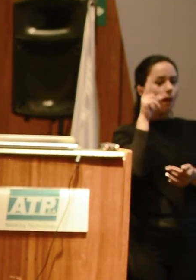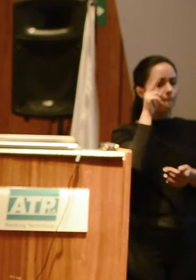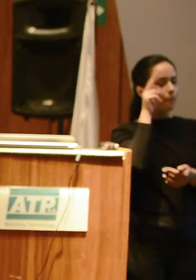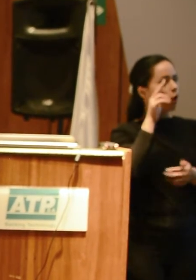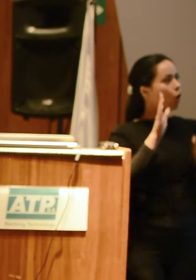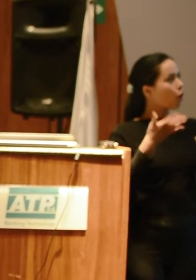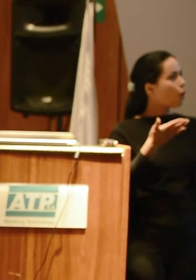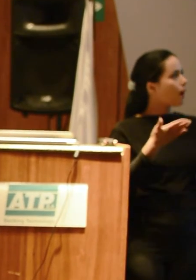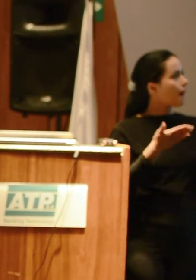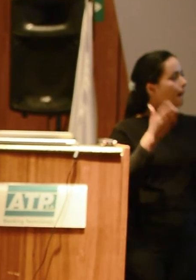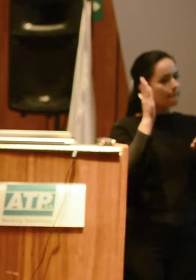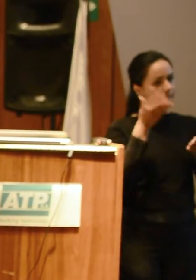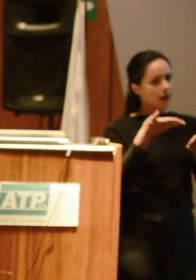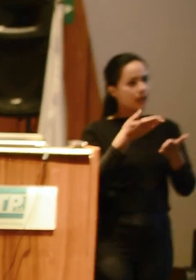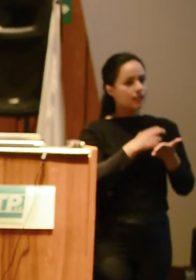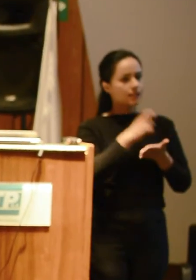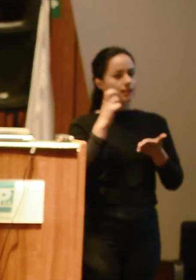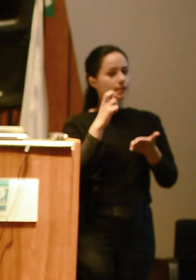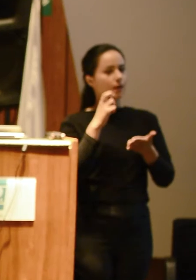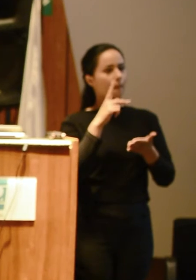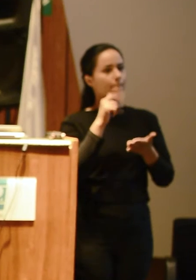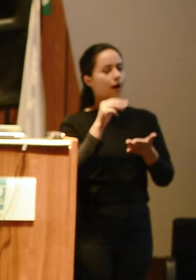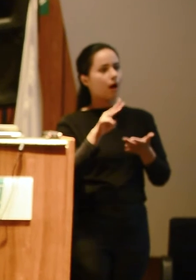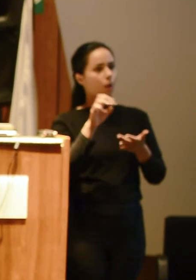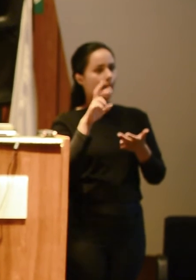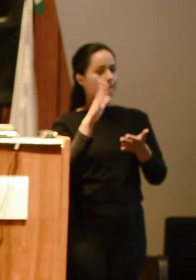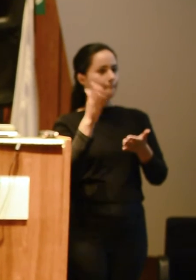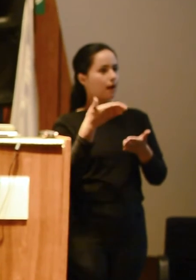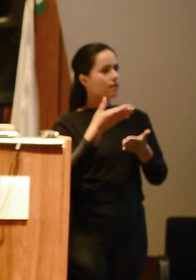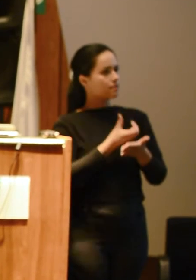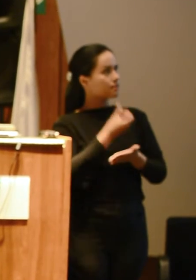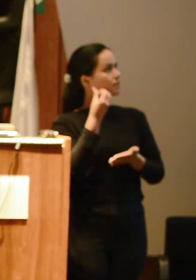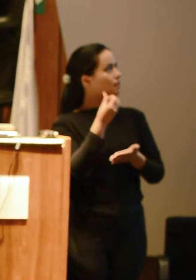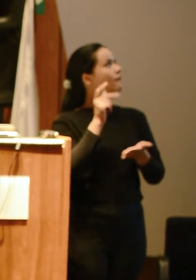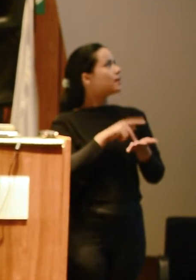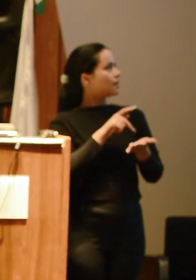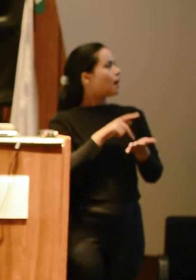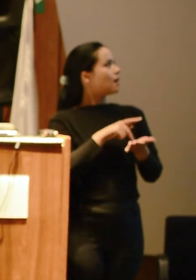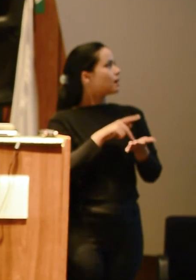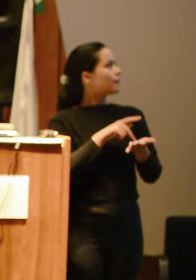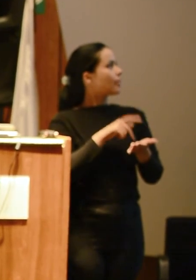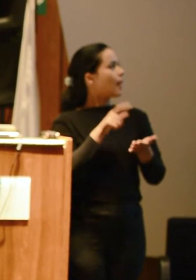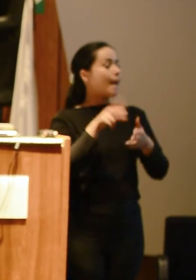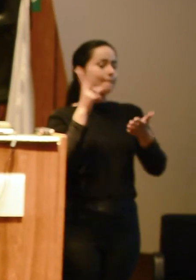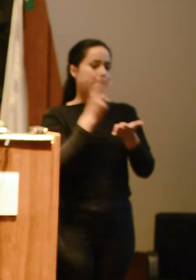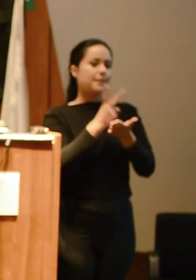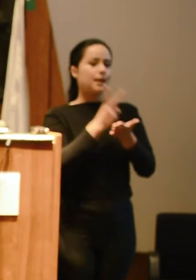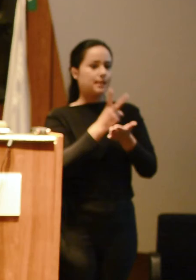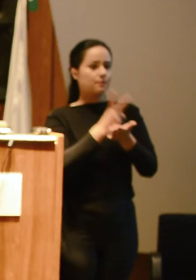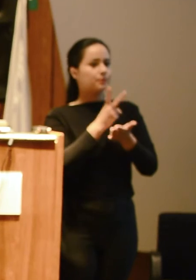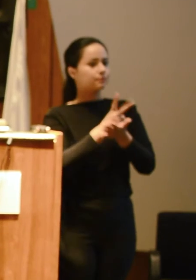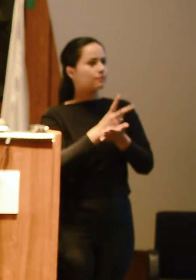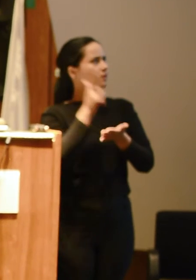agora o barra 5 Power virou barra 6. Na verdade, aí ele é o mesmo,